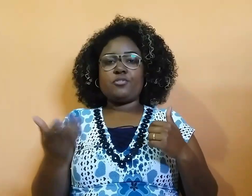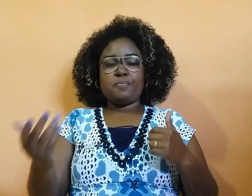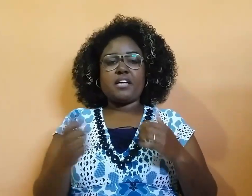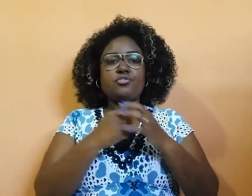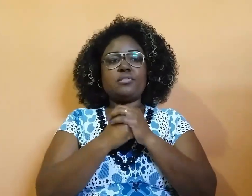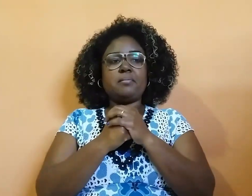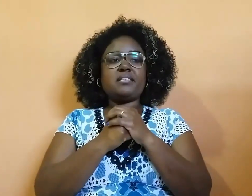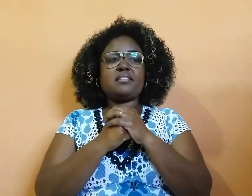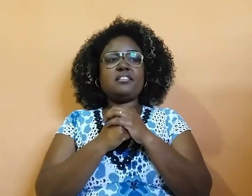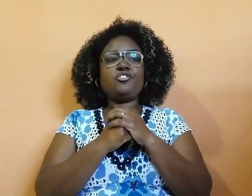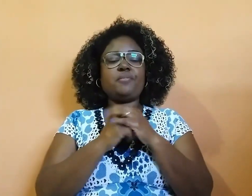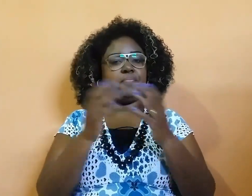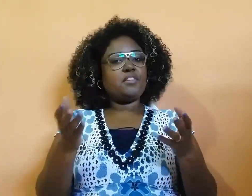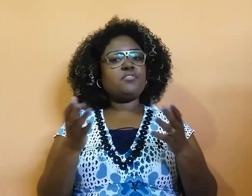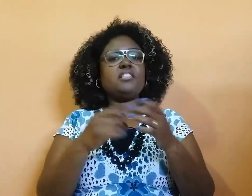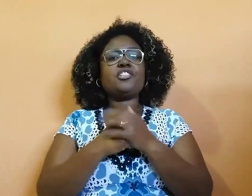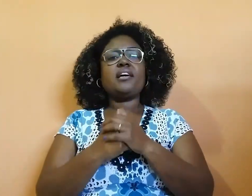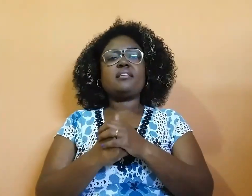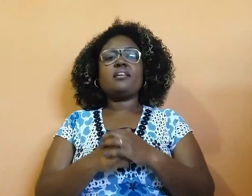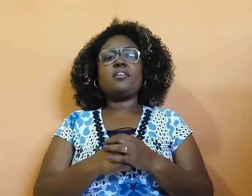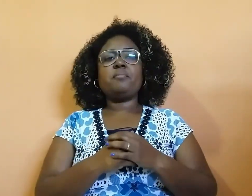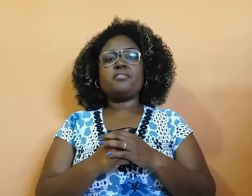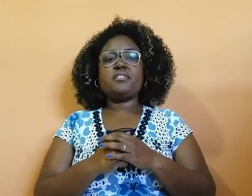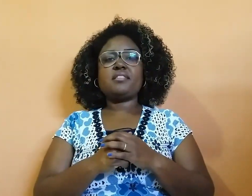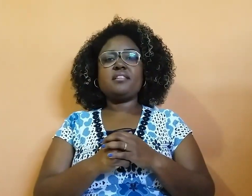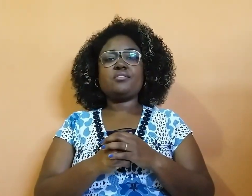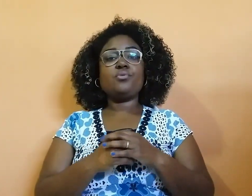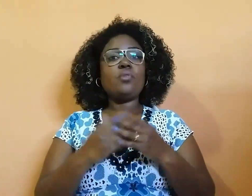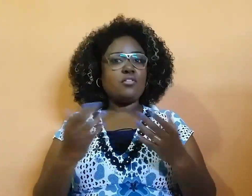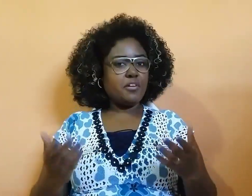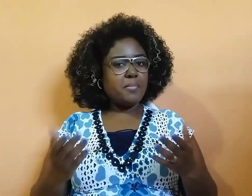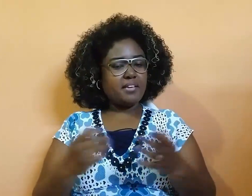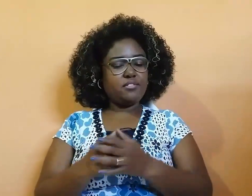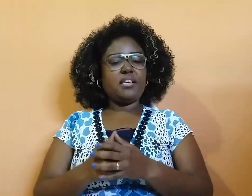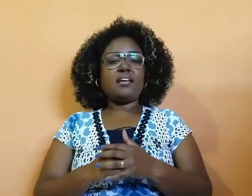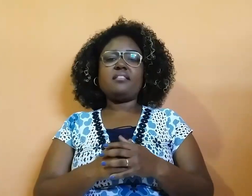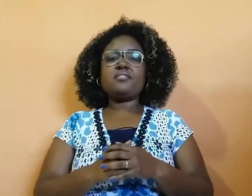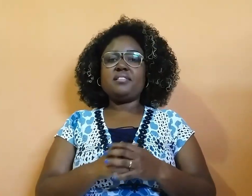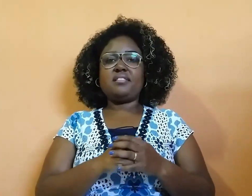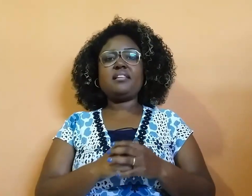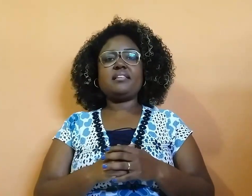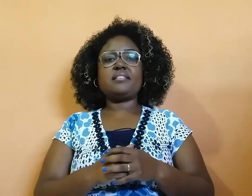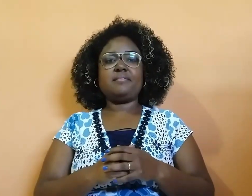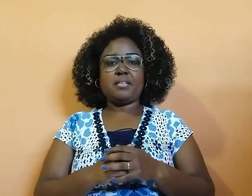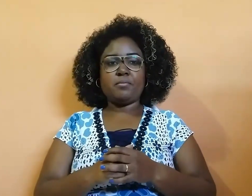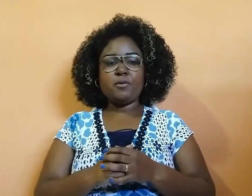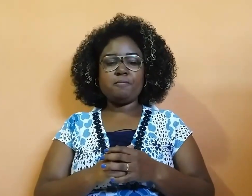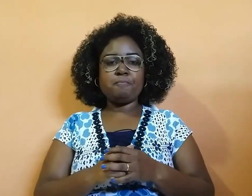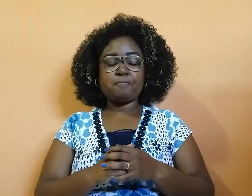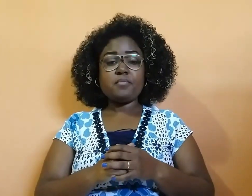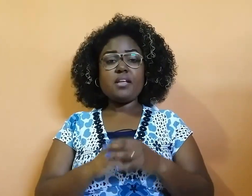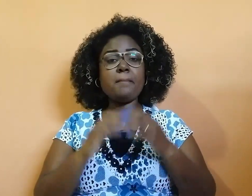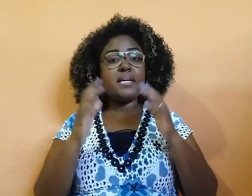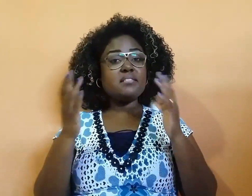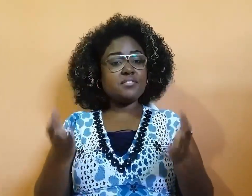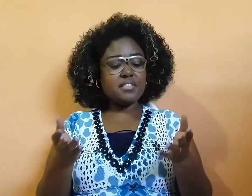ajuda bastante então vou deixar aqui agora pra vocês o alfabeto em língua de sinais tá bom mas não